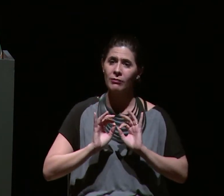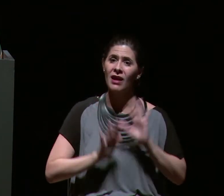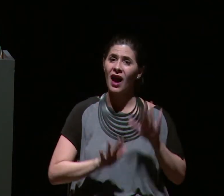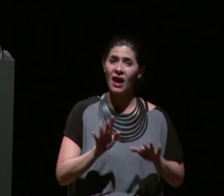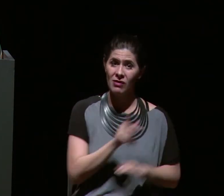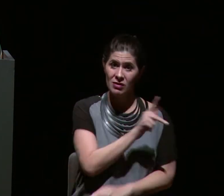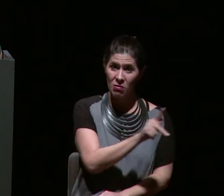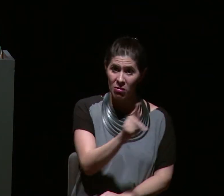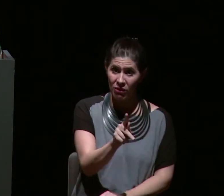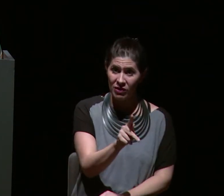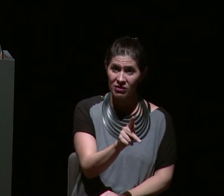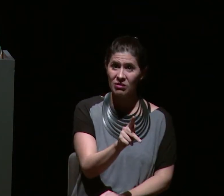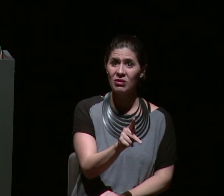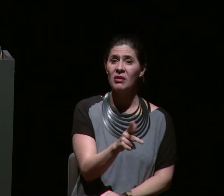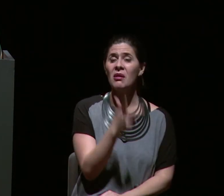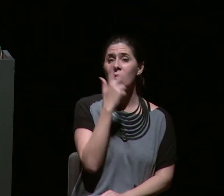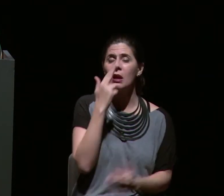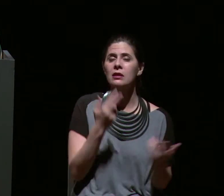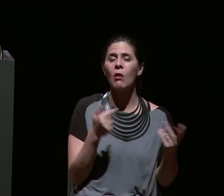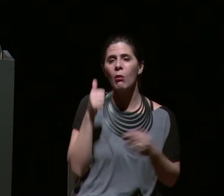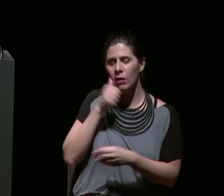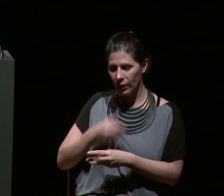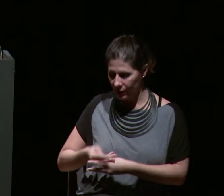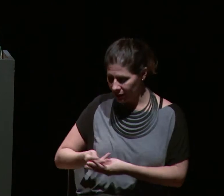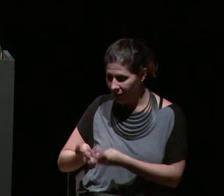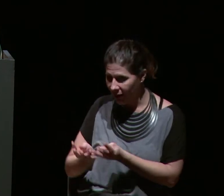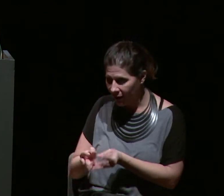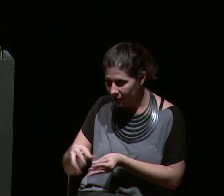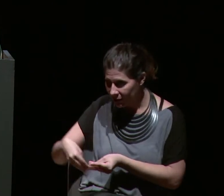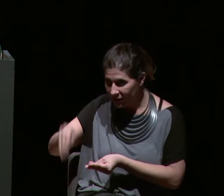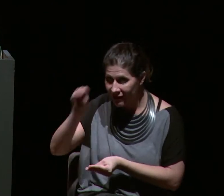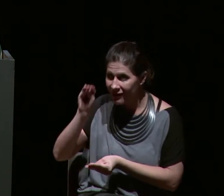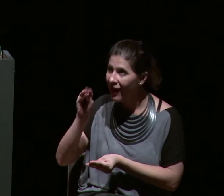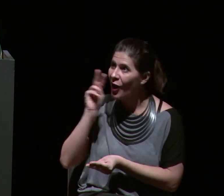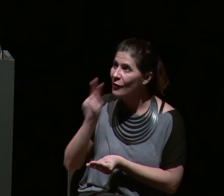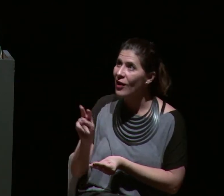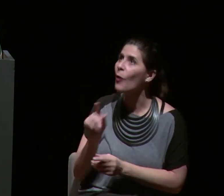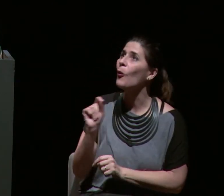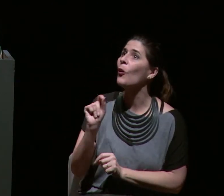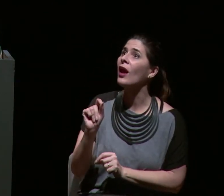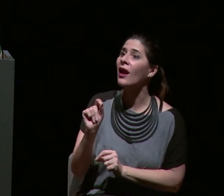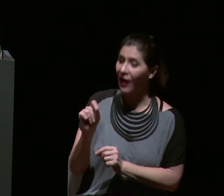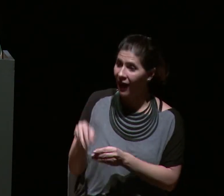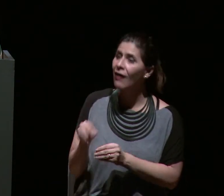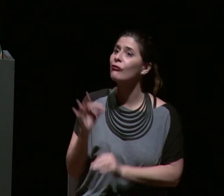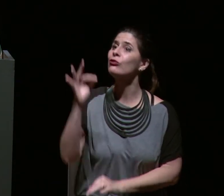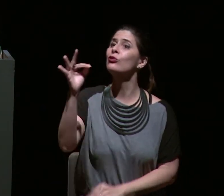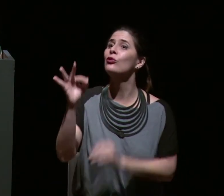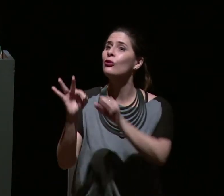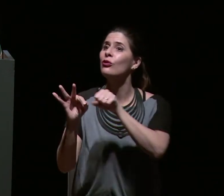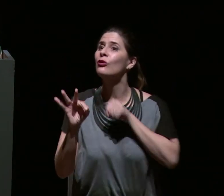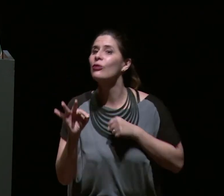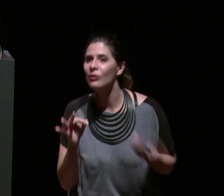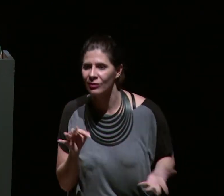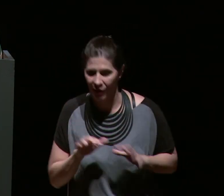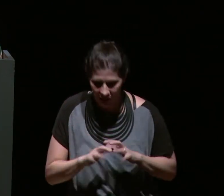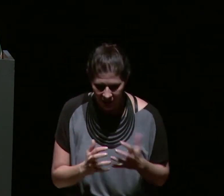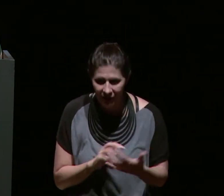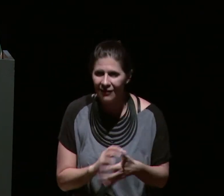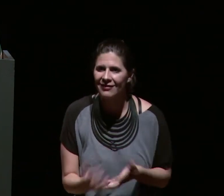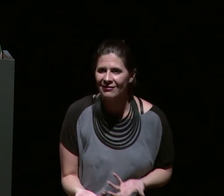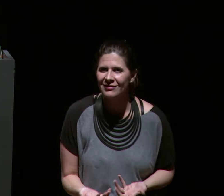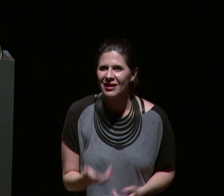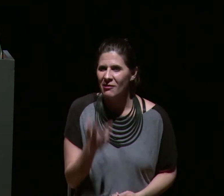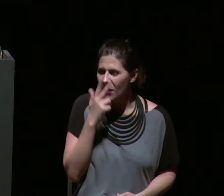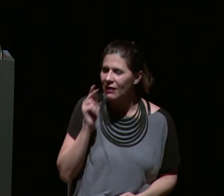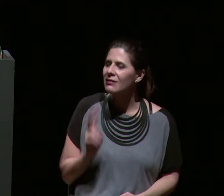de uma cartomante sem escrúpulos. Pessimistas previsões eram feitas para alunos que mal tinham acabado de iniciar sua vida escolar.